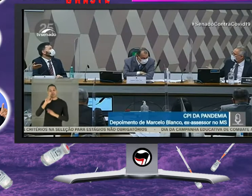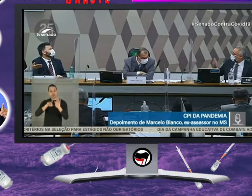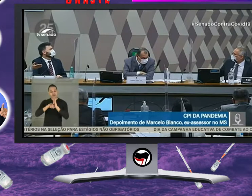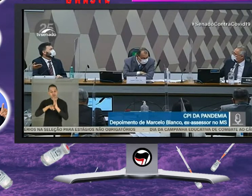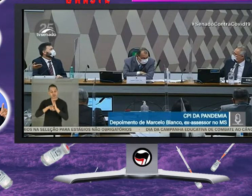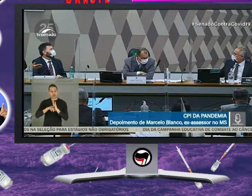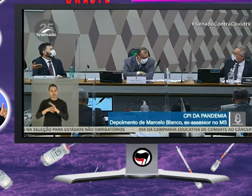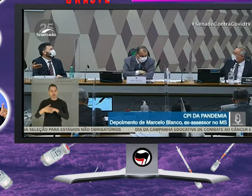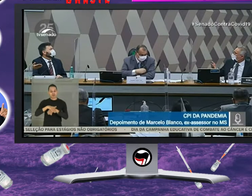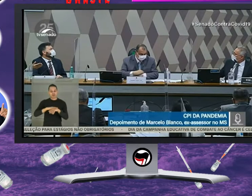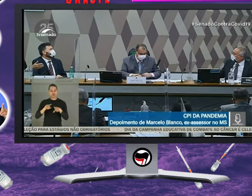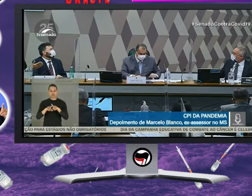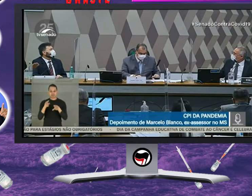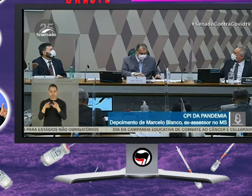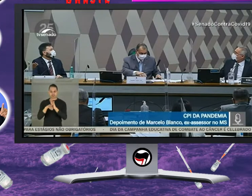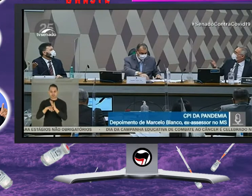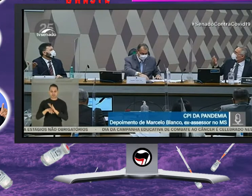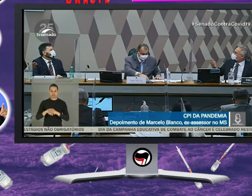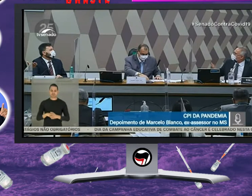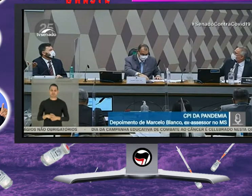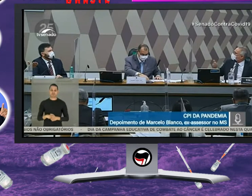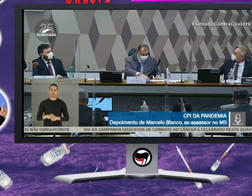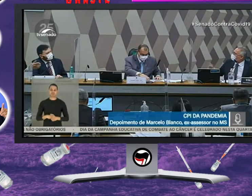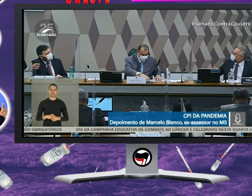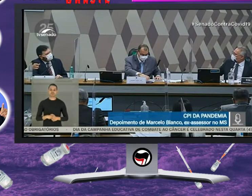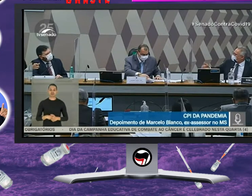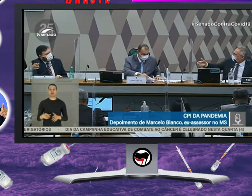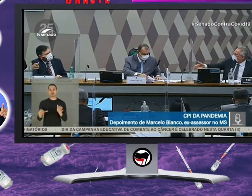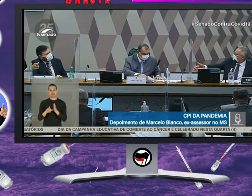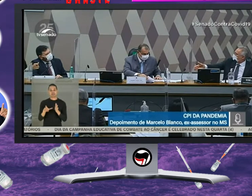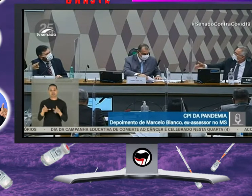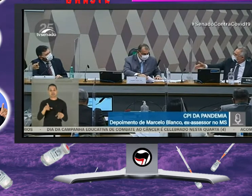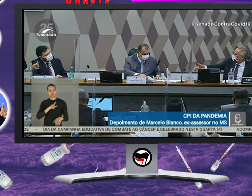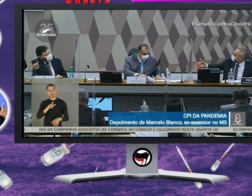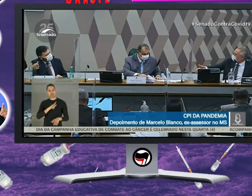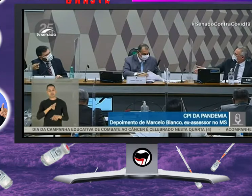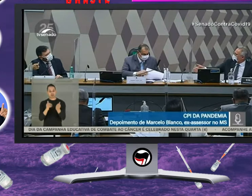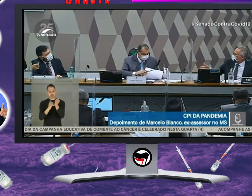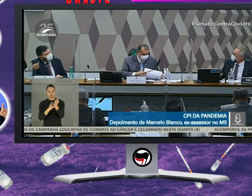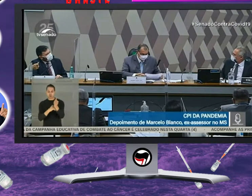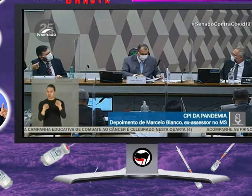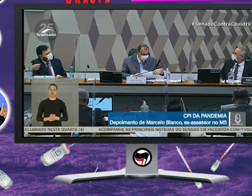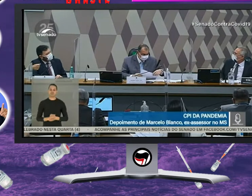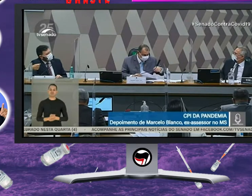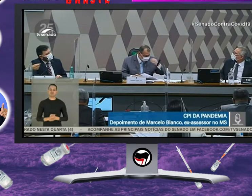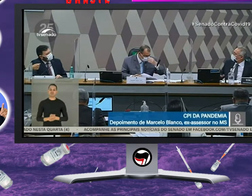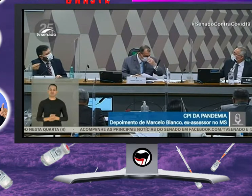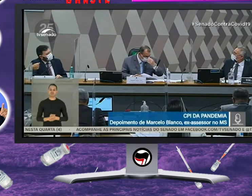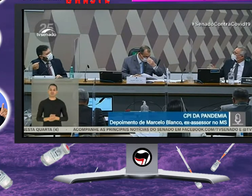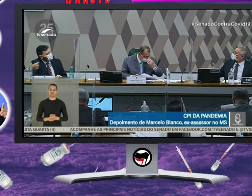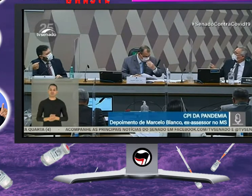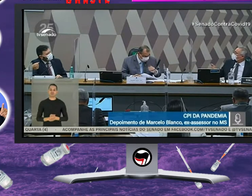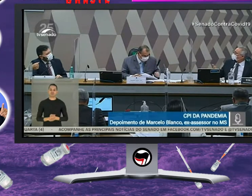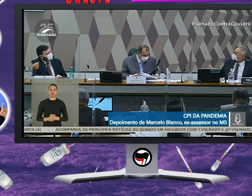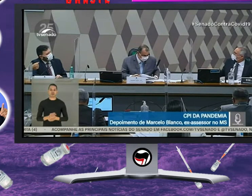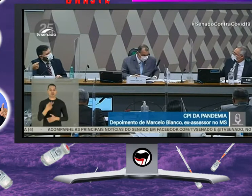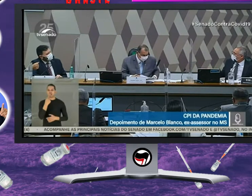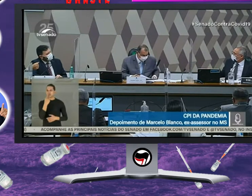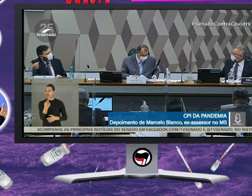de dizer. Temos quebras. É da investigação. E fizemos quebras de sigilo. É uma revelação da quebra de sigilo. Não, eu não falei fonte de internauta. Falou. Não,